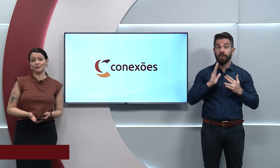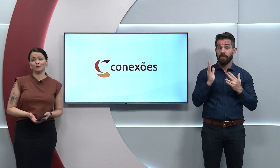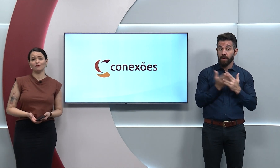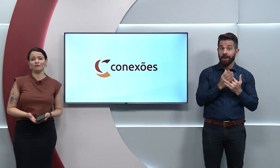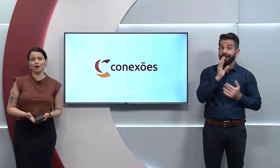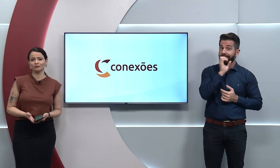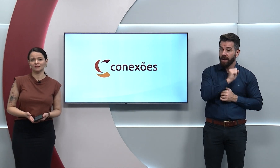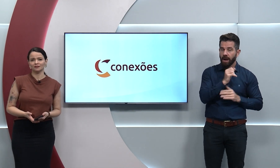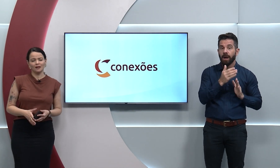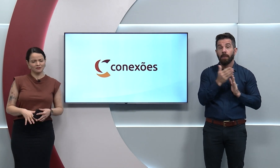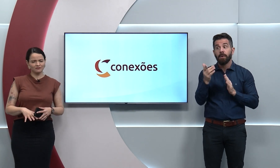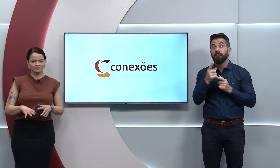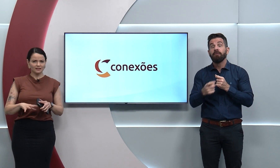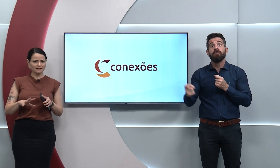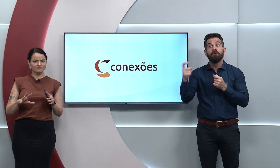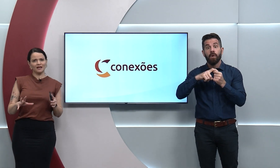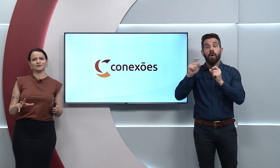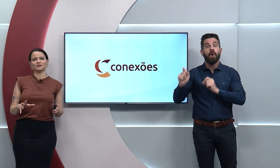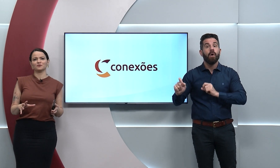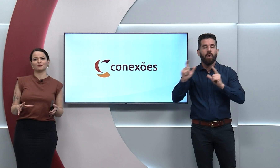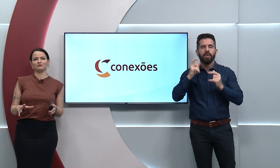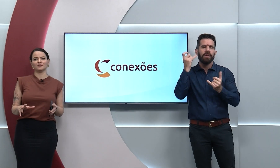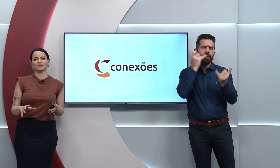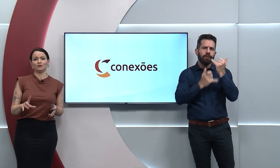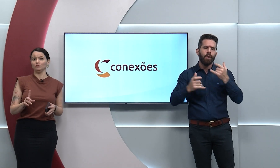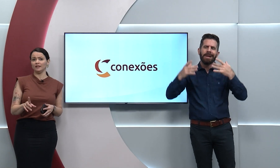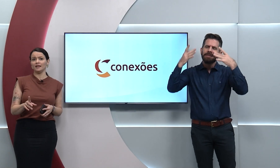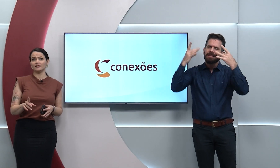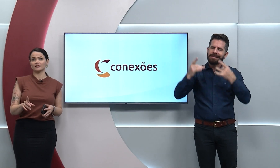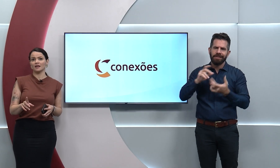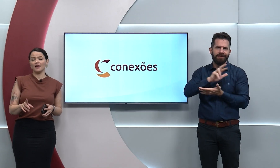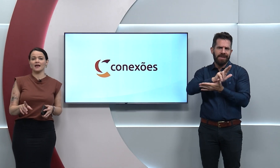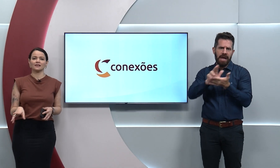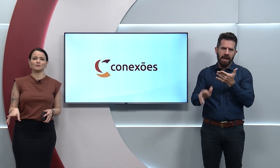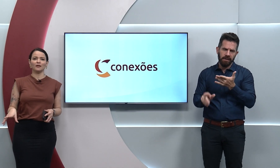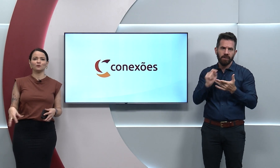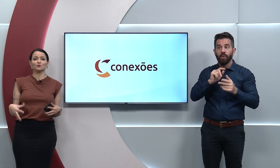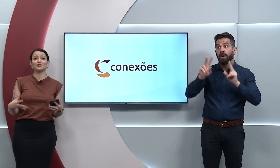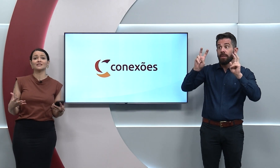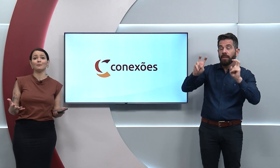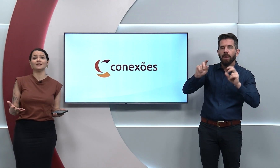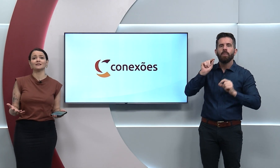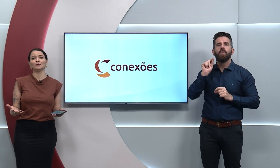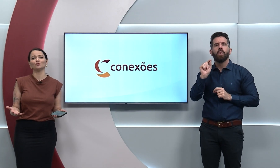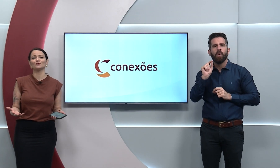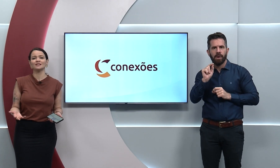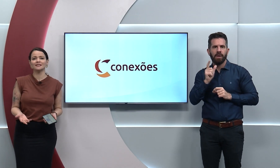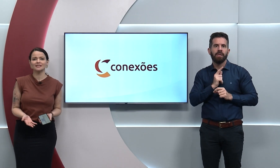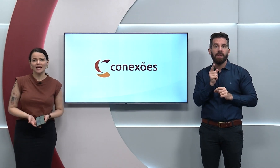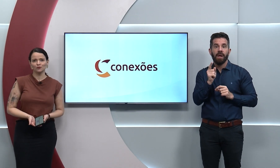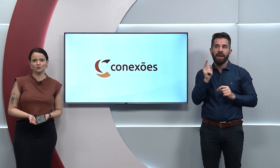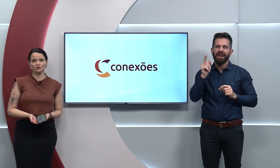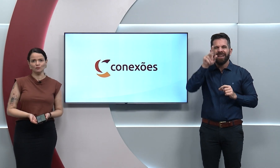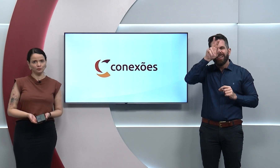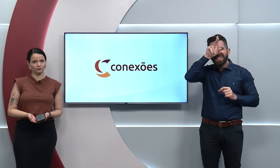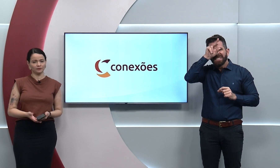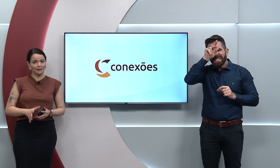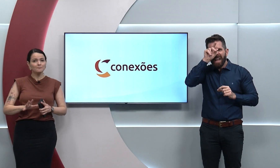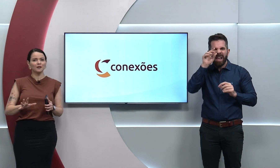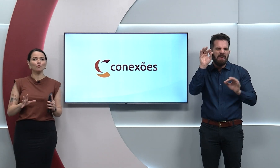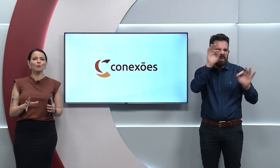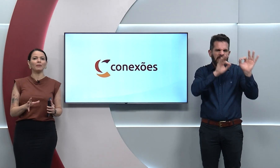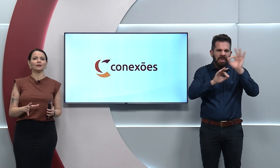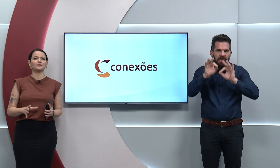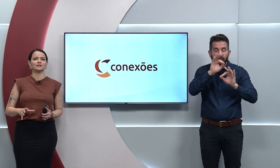intervalo e daqui a pouco volta para trazer vários assuntos para você. Um deles é a respeito do desaparecimento dos insetos no mundo, que